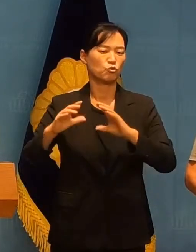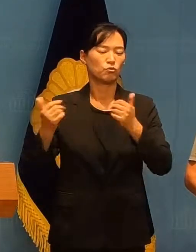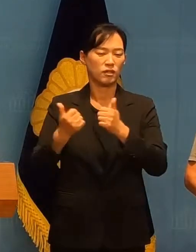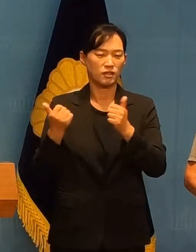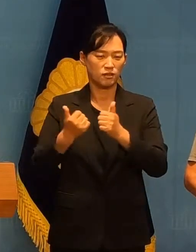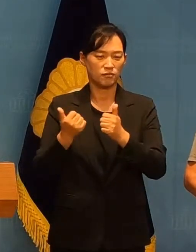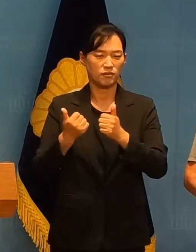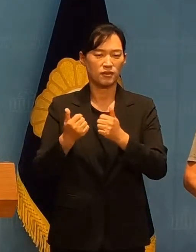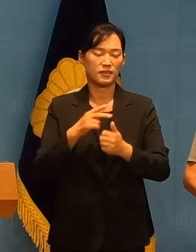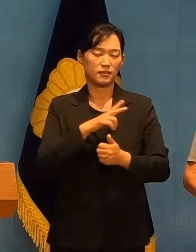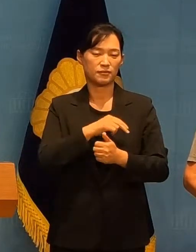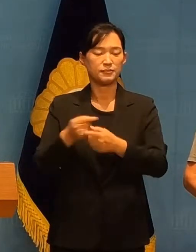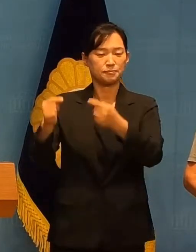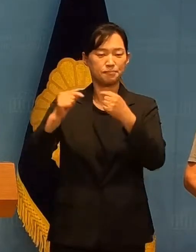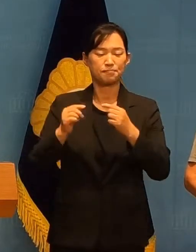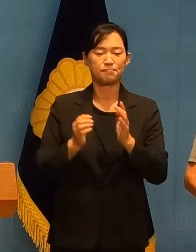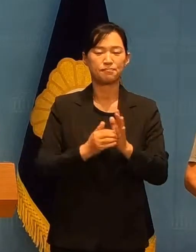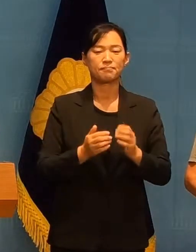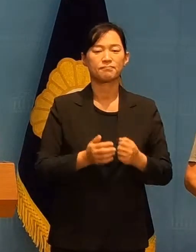국회의원님 참석하셨습니다.